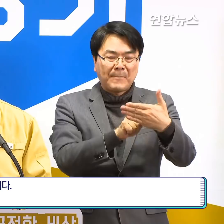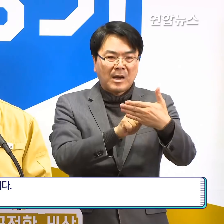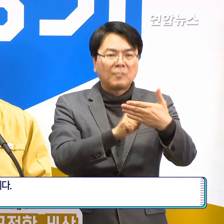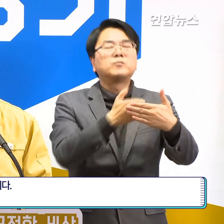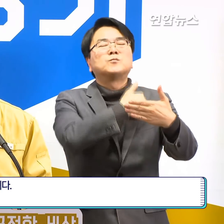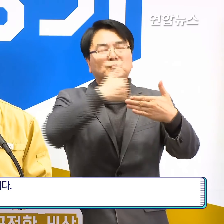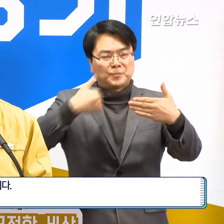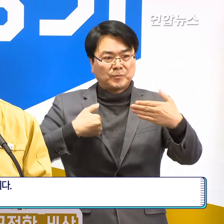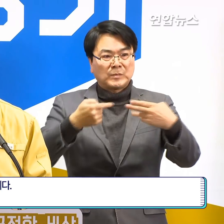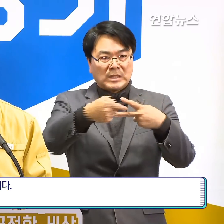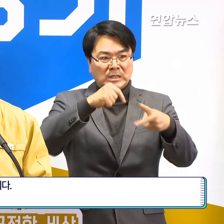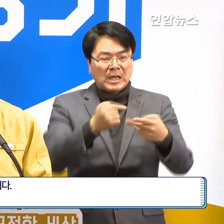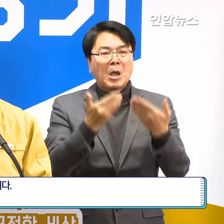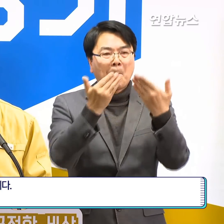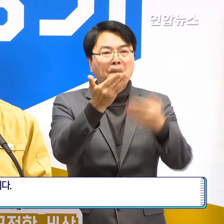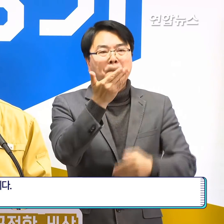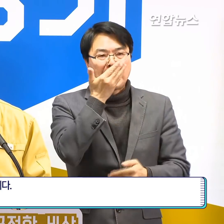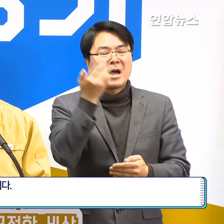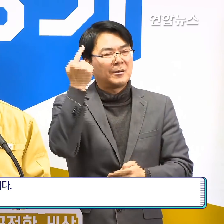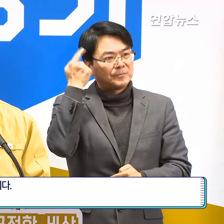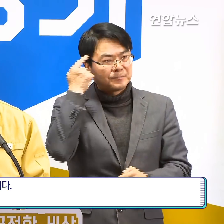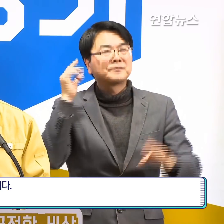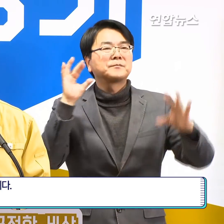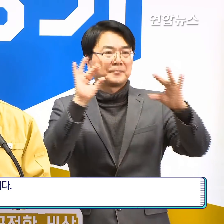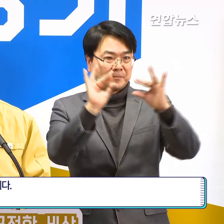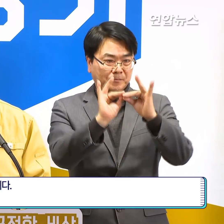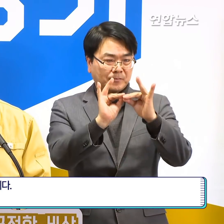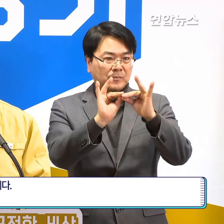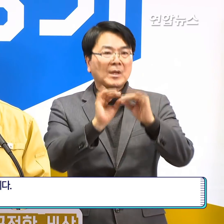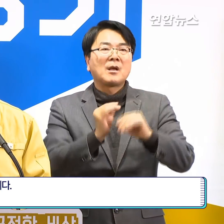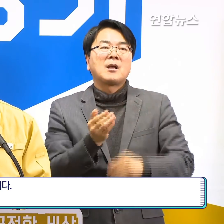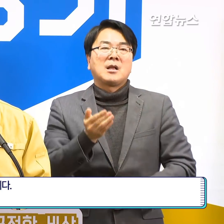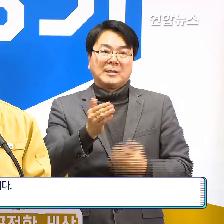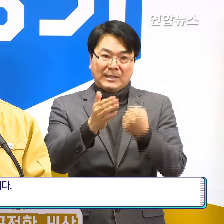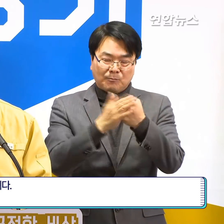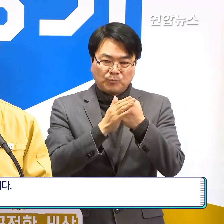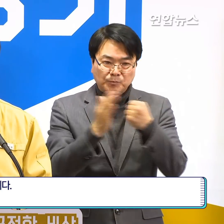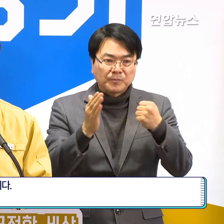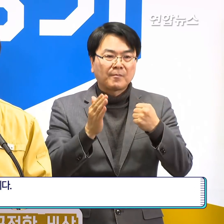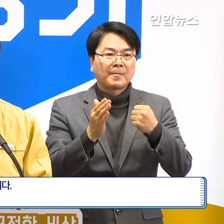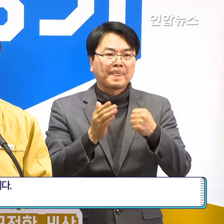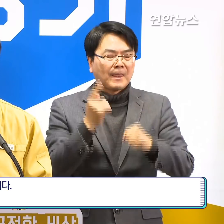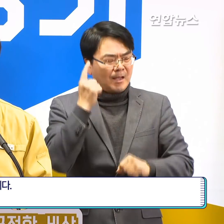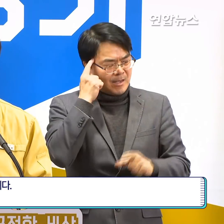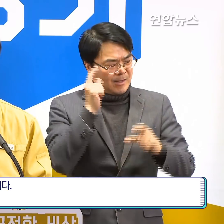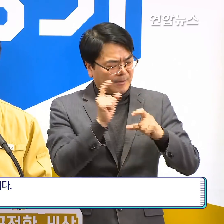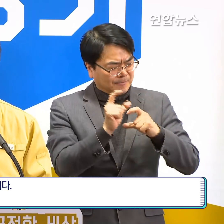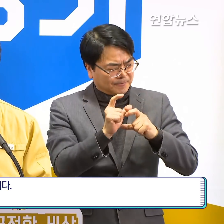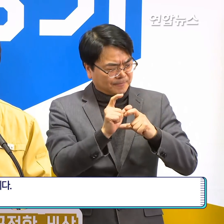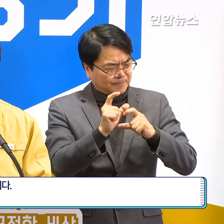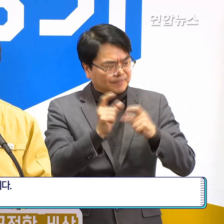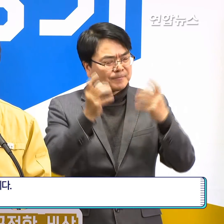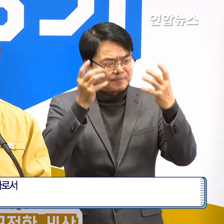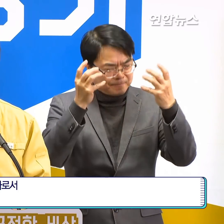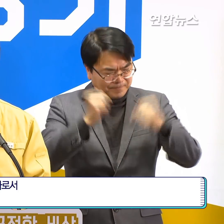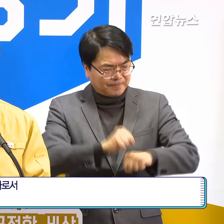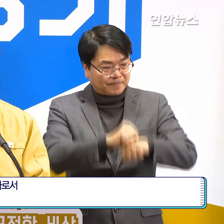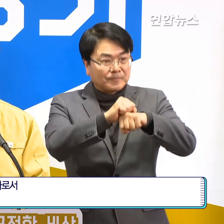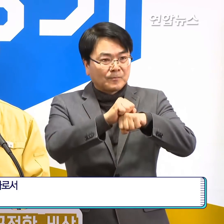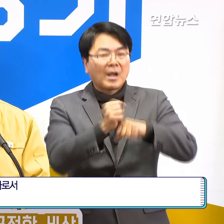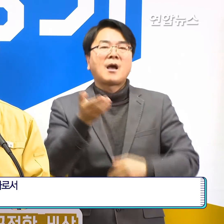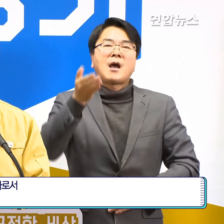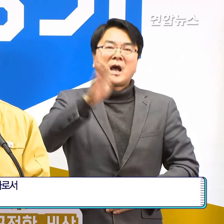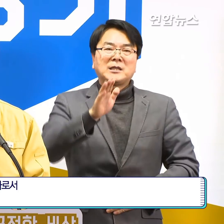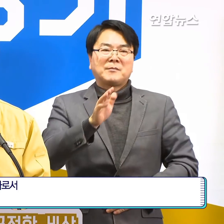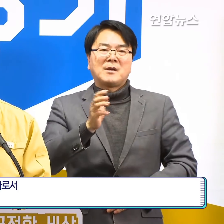충분히 이해하고 또 공감합니다. 그래서 고심도 깊었습니다. 그러나